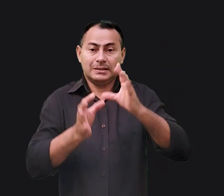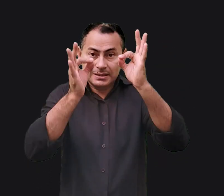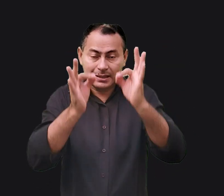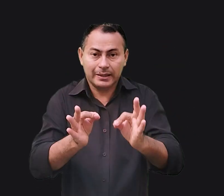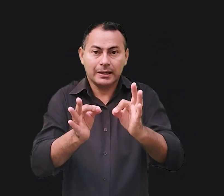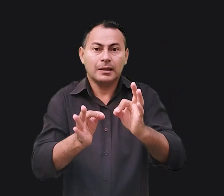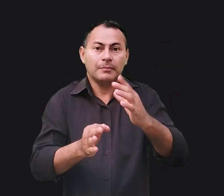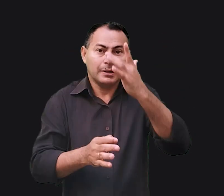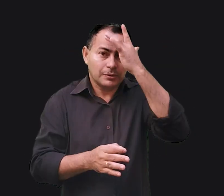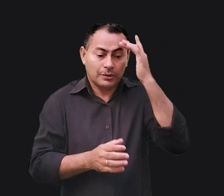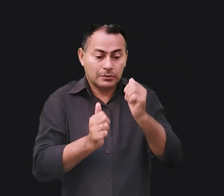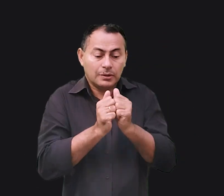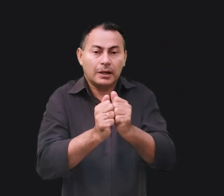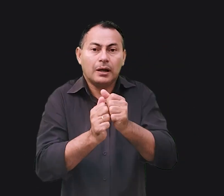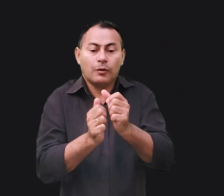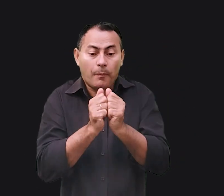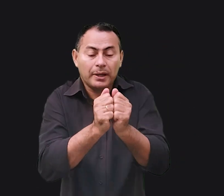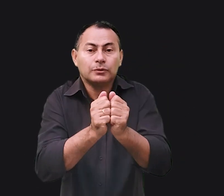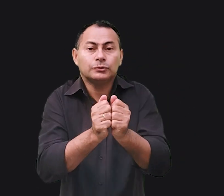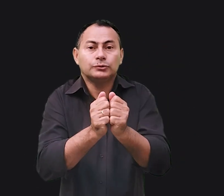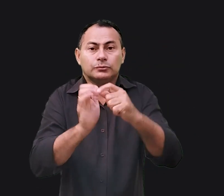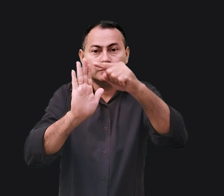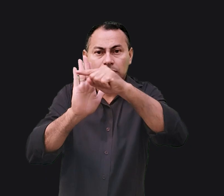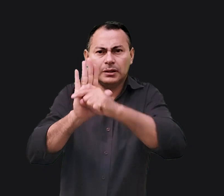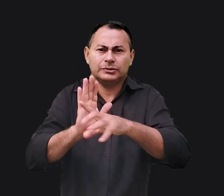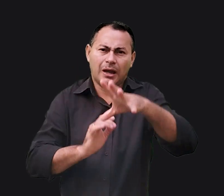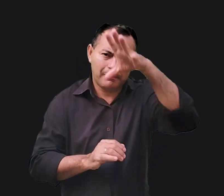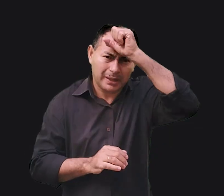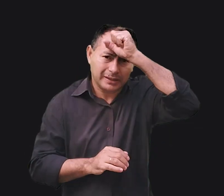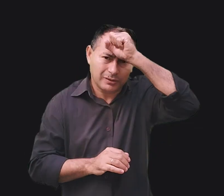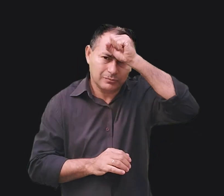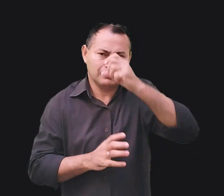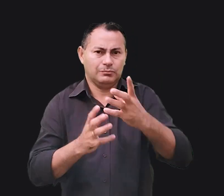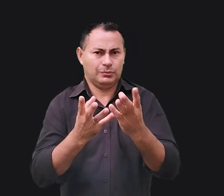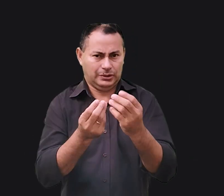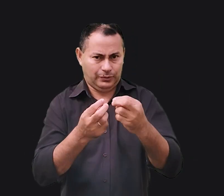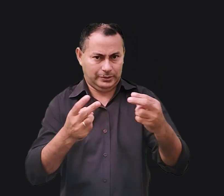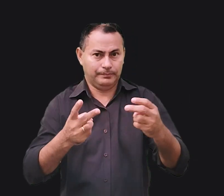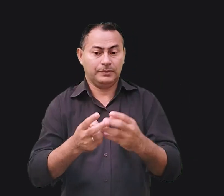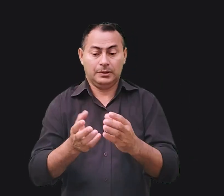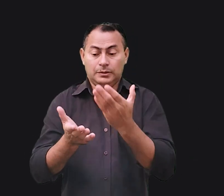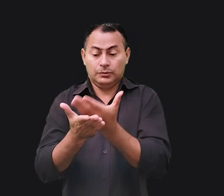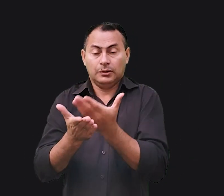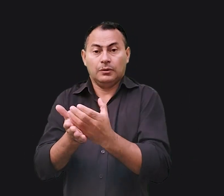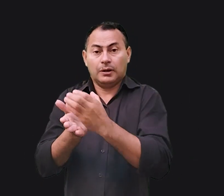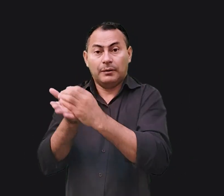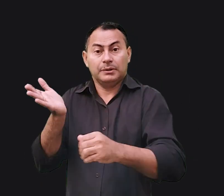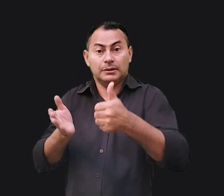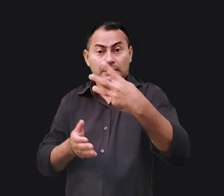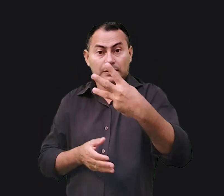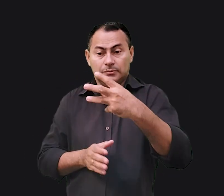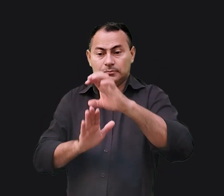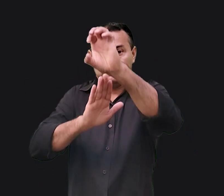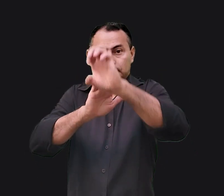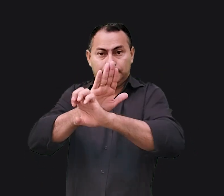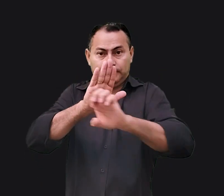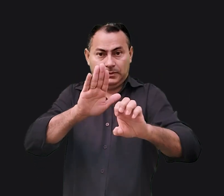certeza que aqueles que têm acompanhado o programa já aprenderam bastante. Agora estamos estudando o capítulo 13 do Evangelho de João.